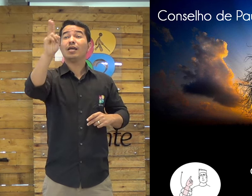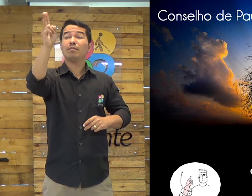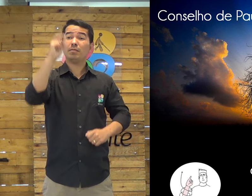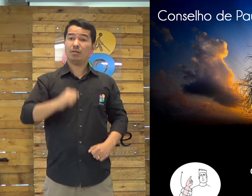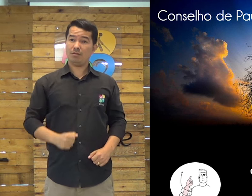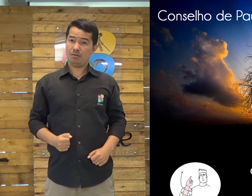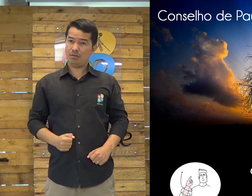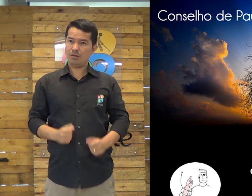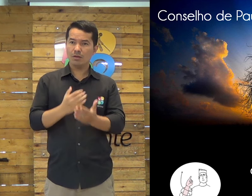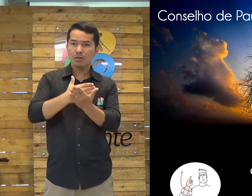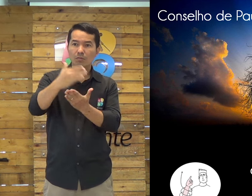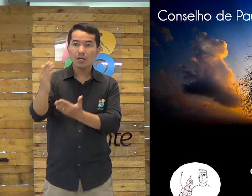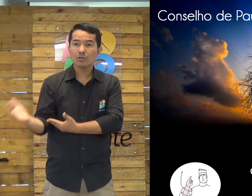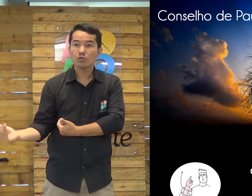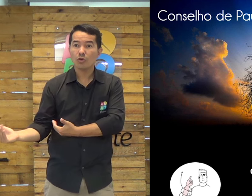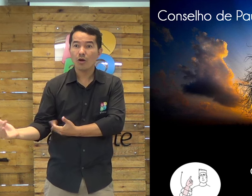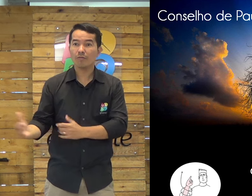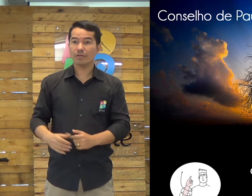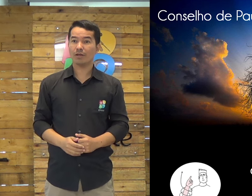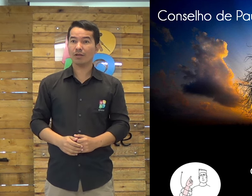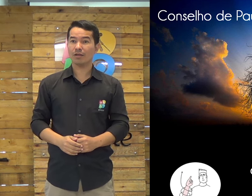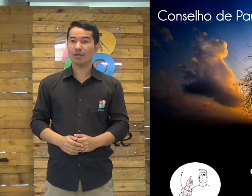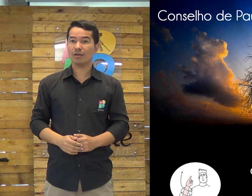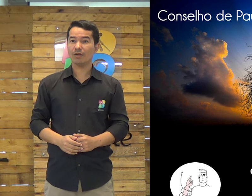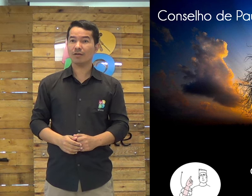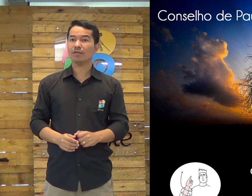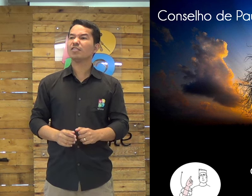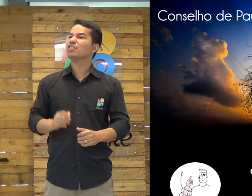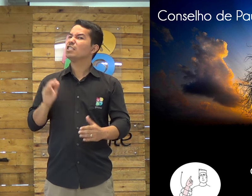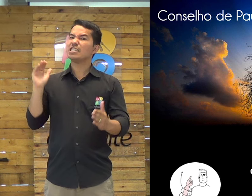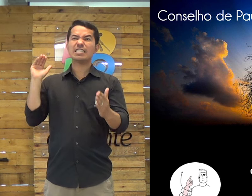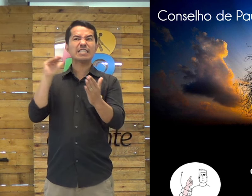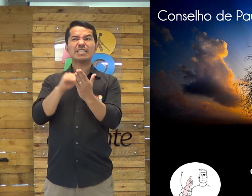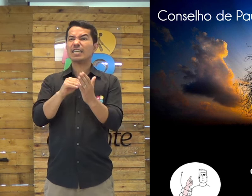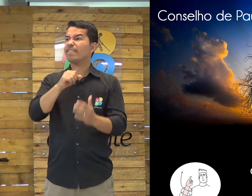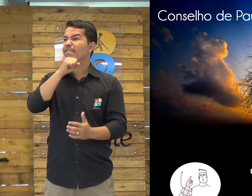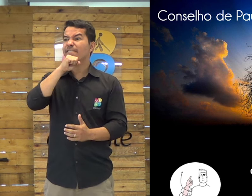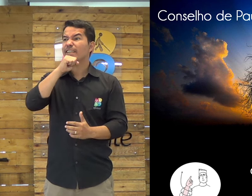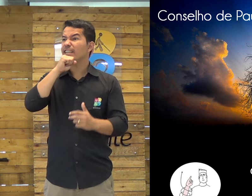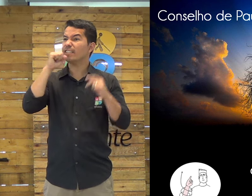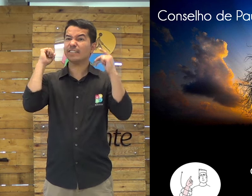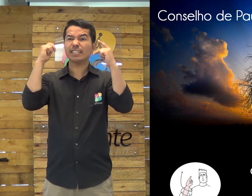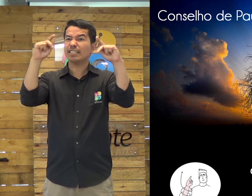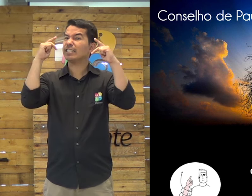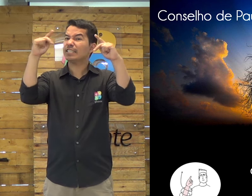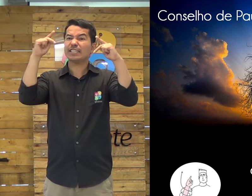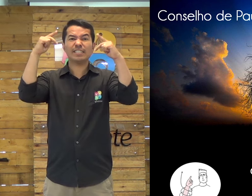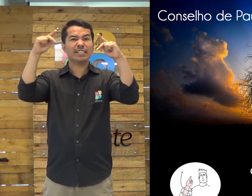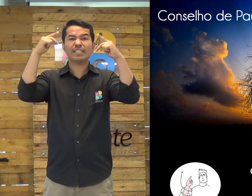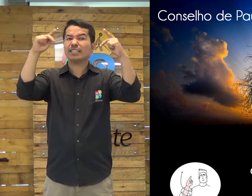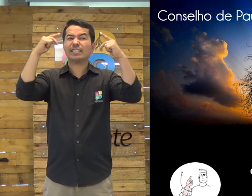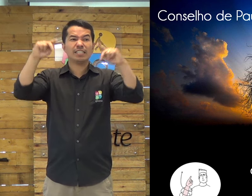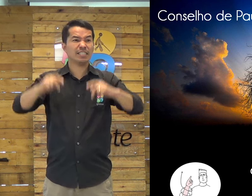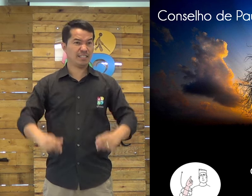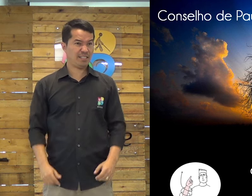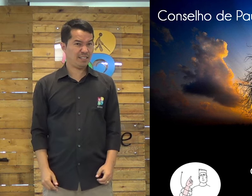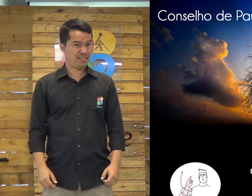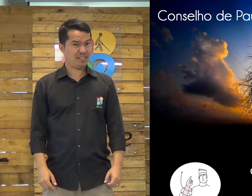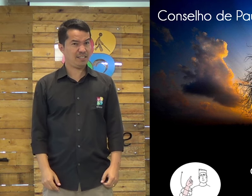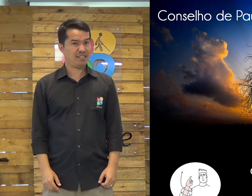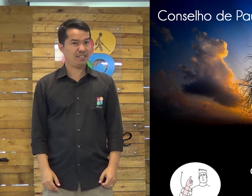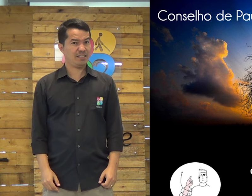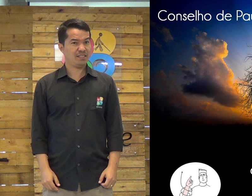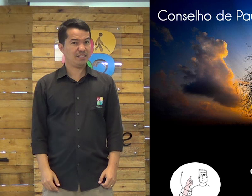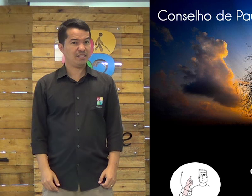Deus. Isso nunca deixou de acontecer. Ele começou jovem, e mesmo na velhice, o seu trabalho continuou, ele